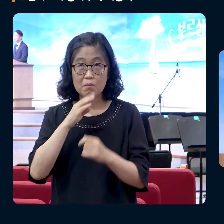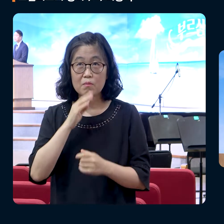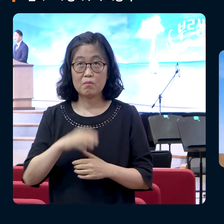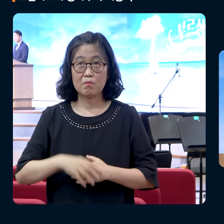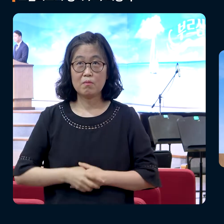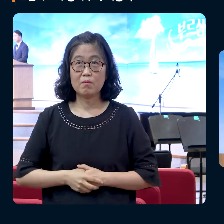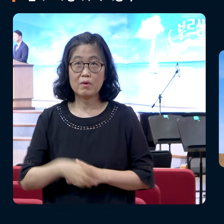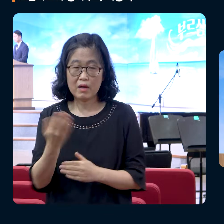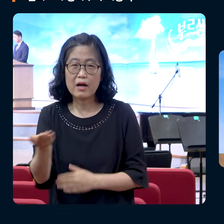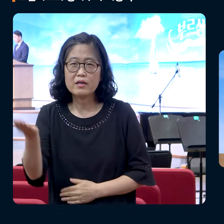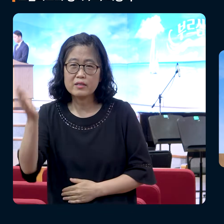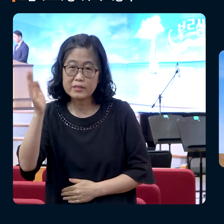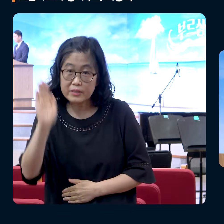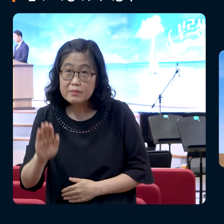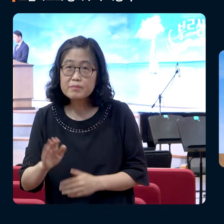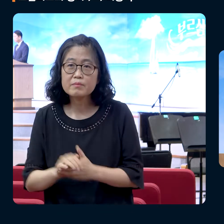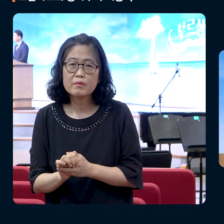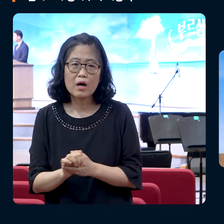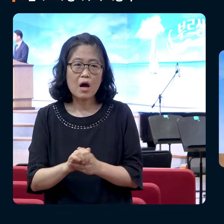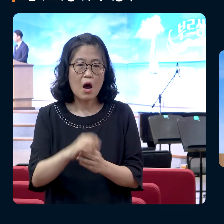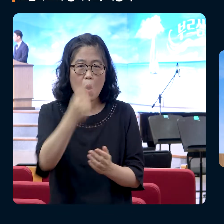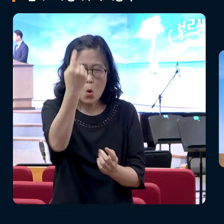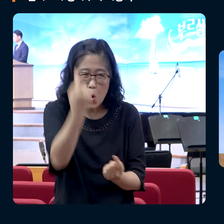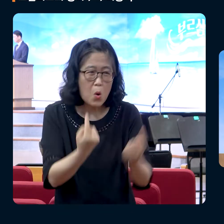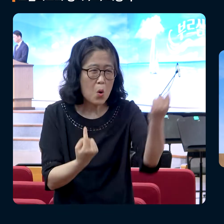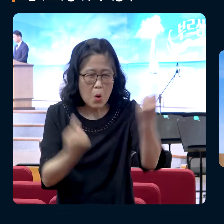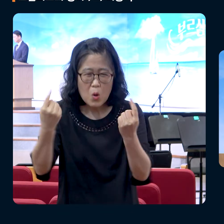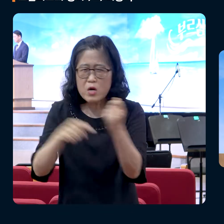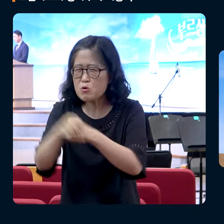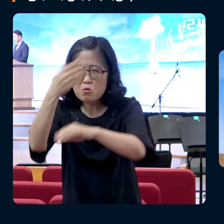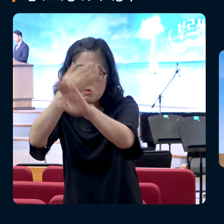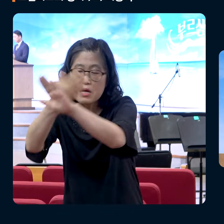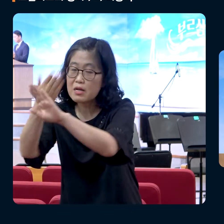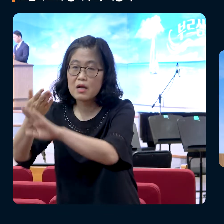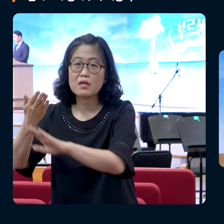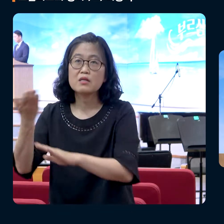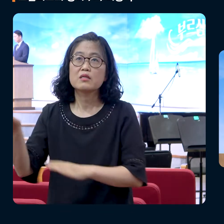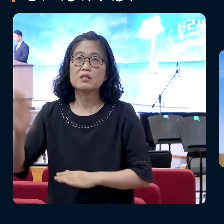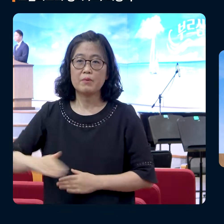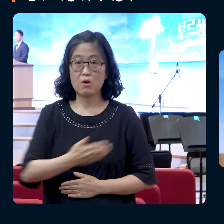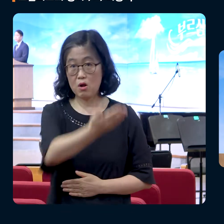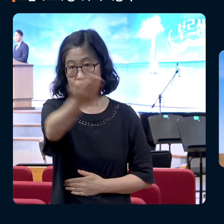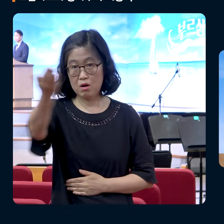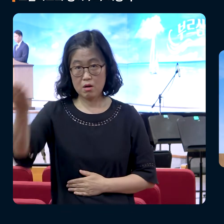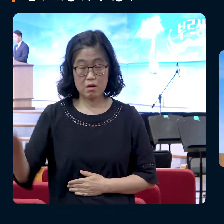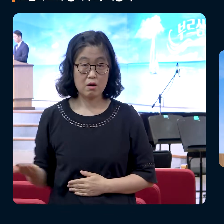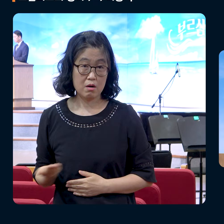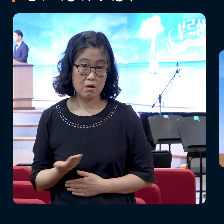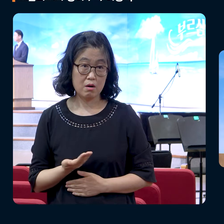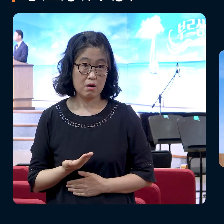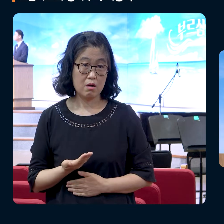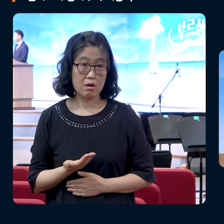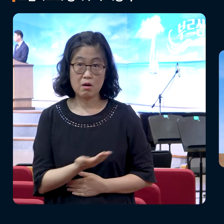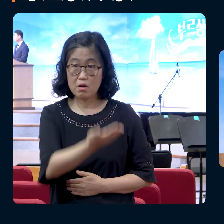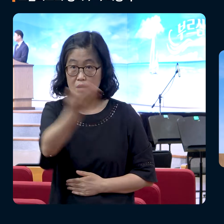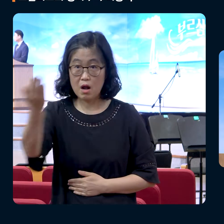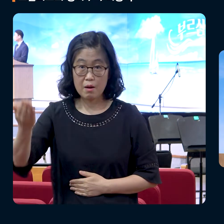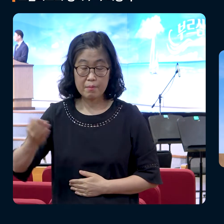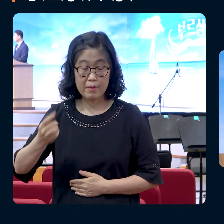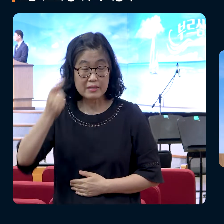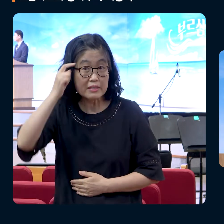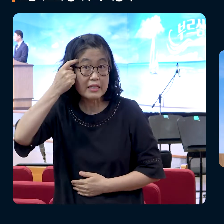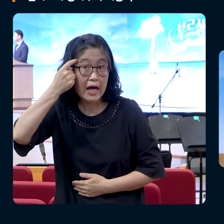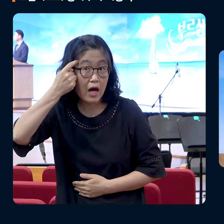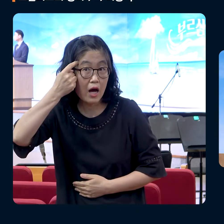듭니다. 하지만 그렇게 오셨더라도 생각해 보십시오. 여러분의 두 발로, 여러분의 의지로